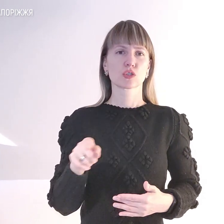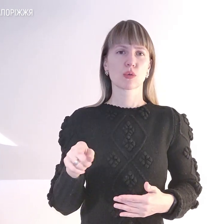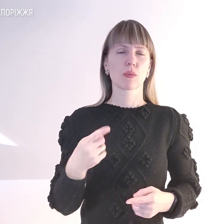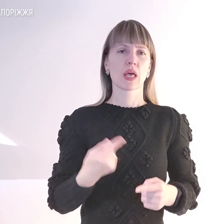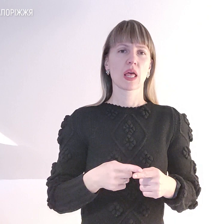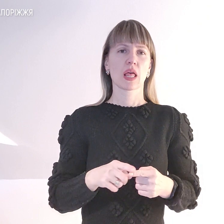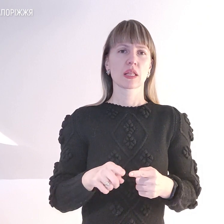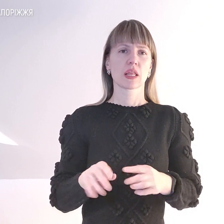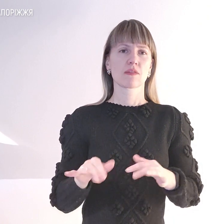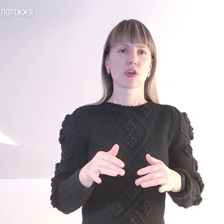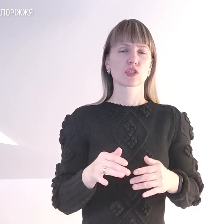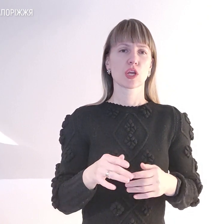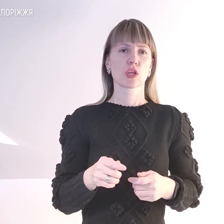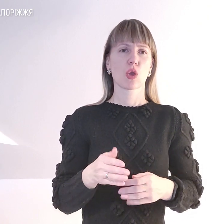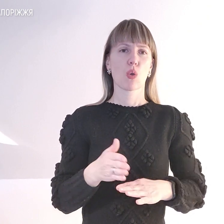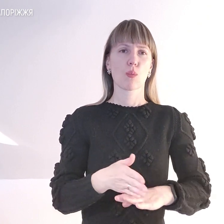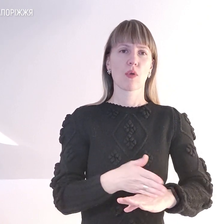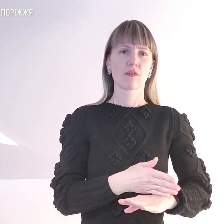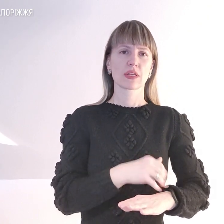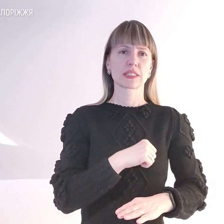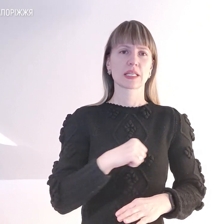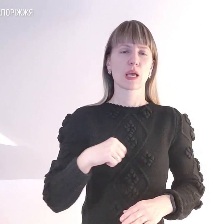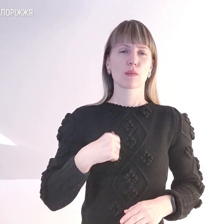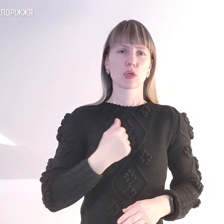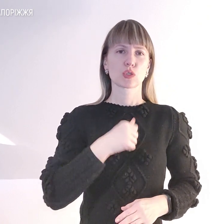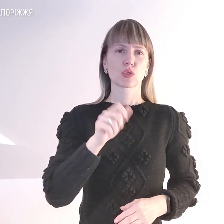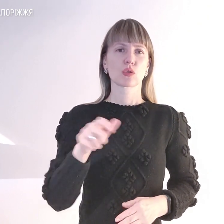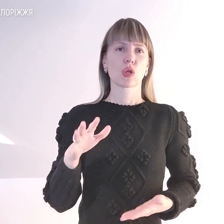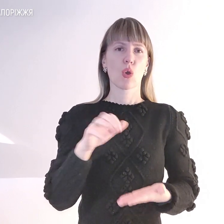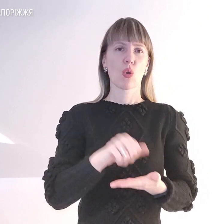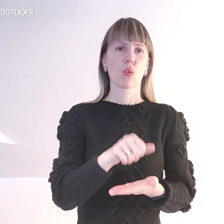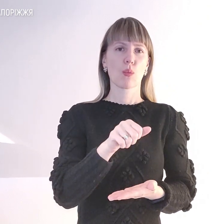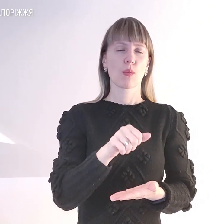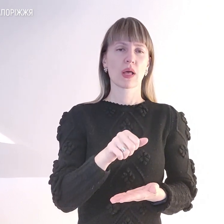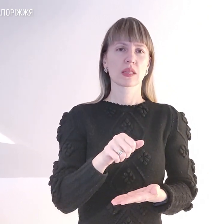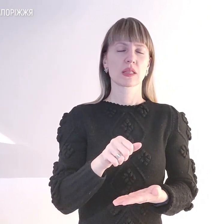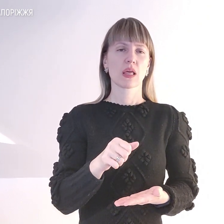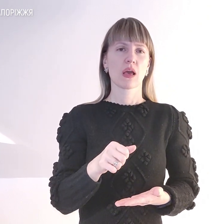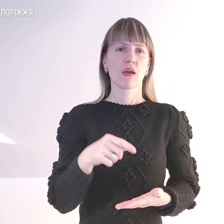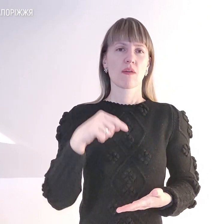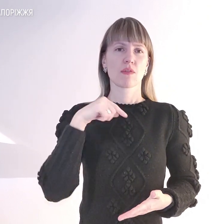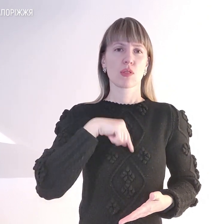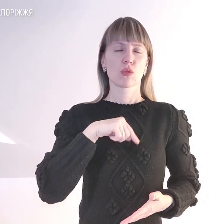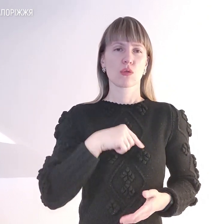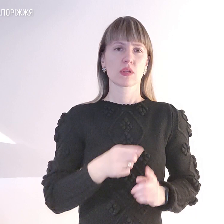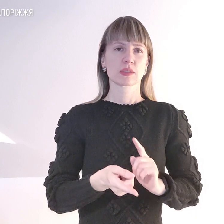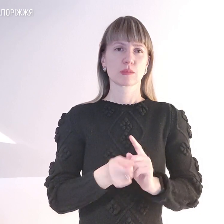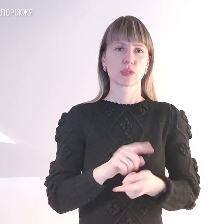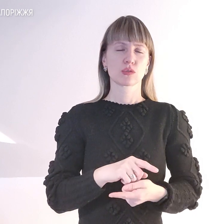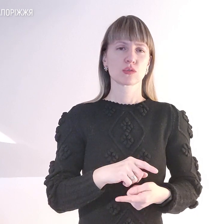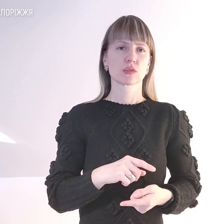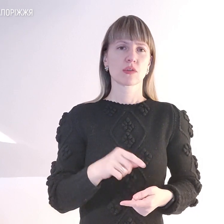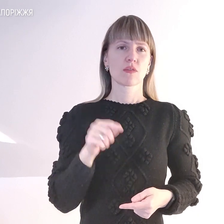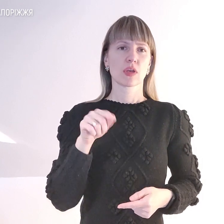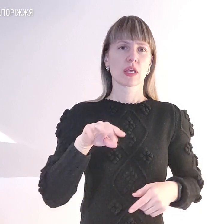рух уповільнений, адже самі солдати окупанта деморалізовані і втомлені. Крім